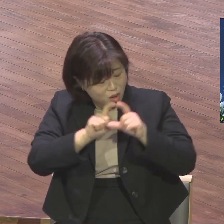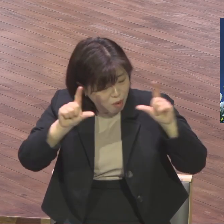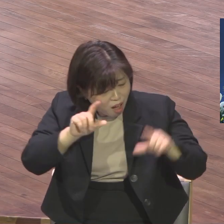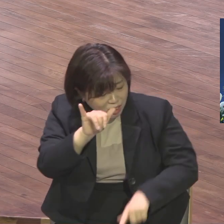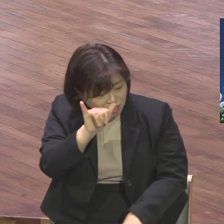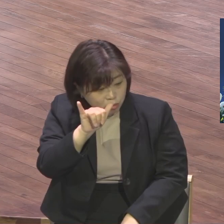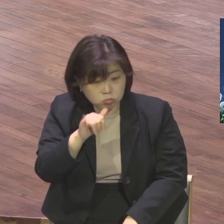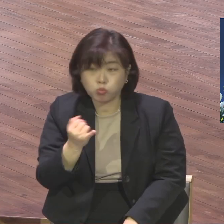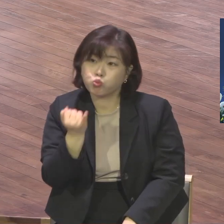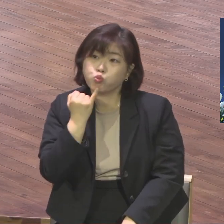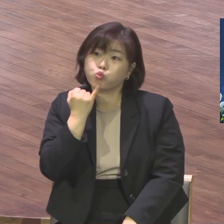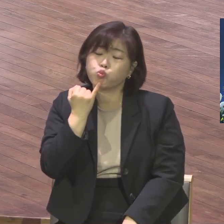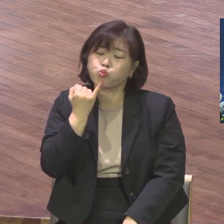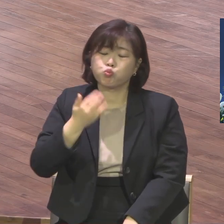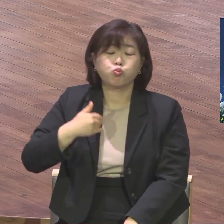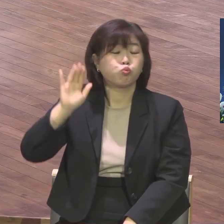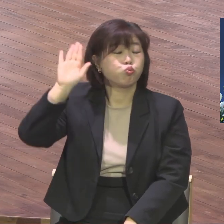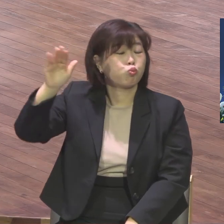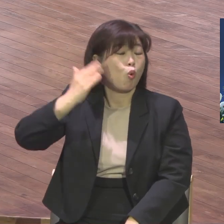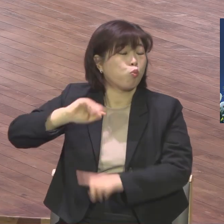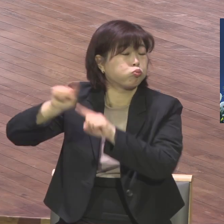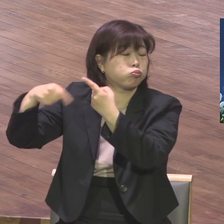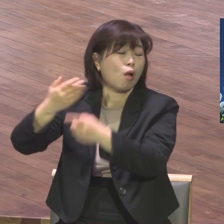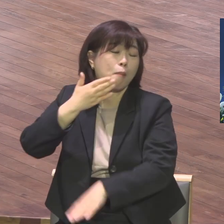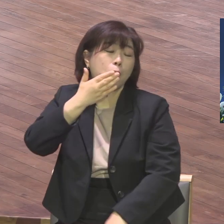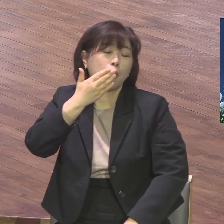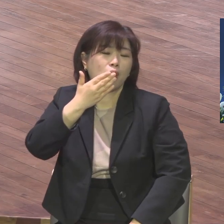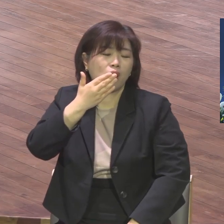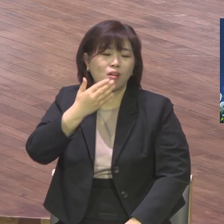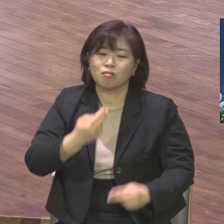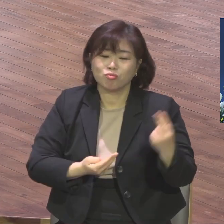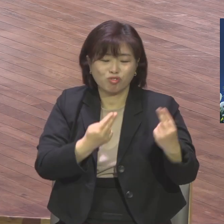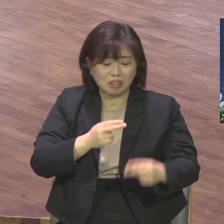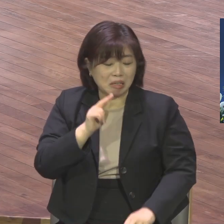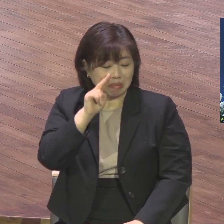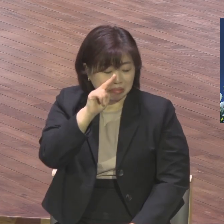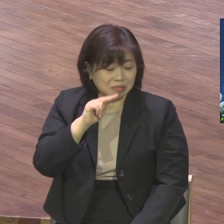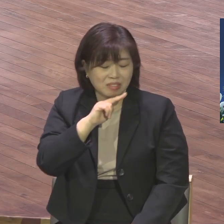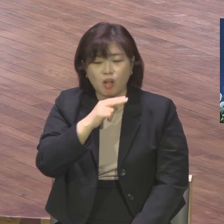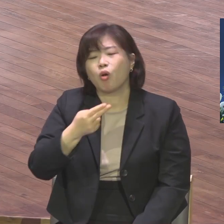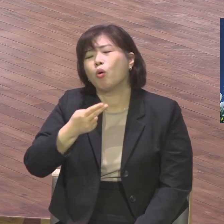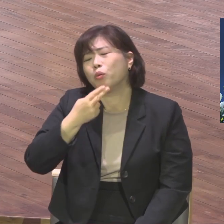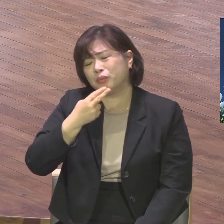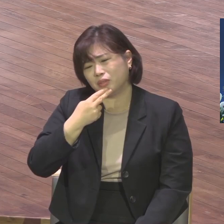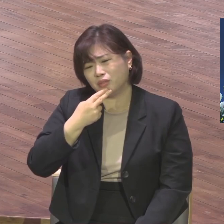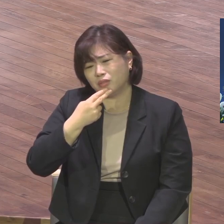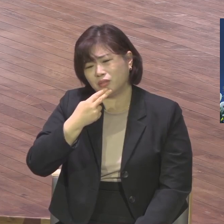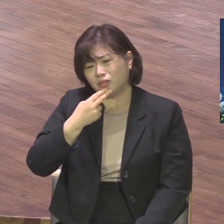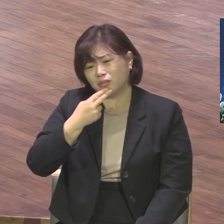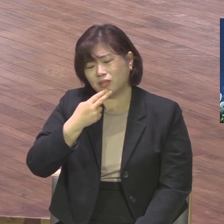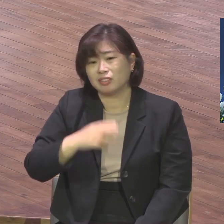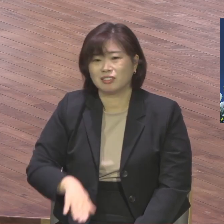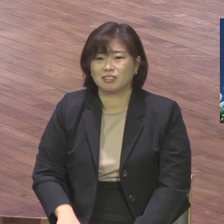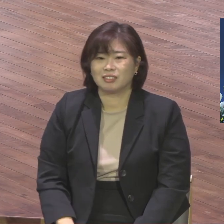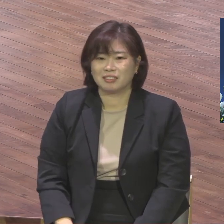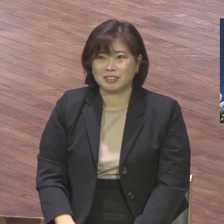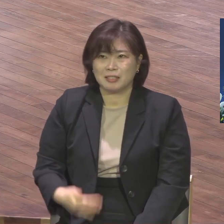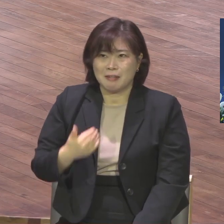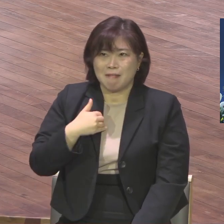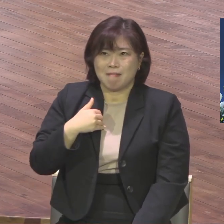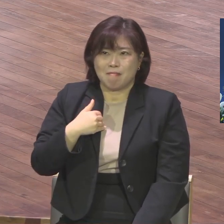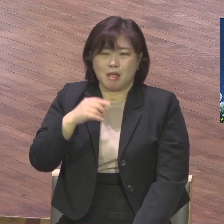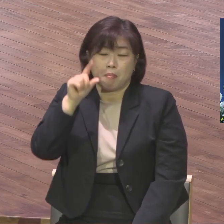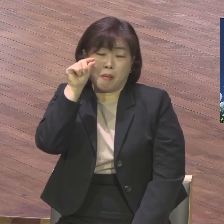분이 있으면 오늘로 화해하시기 바랍니다. 그 씹고 씹고 또 씹고 어? 밤새도록 씹어가 말